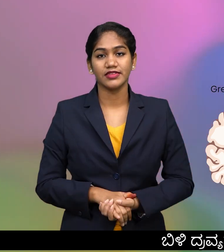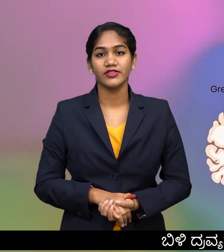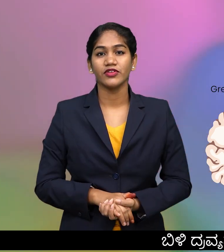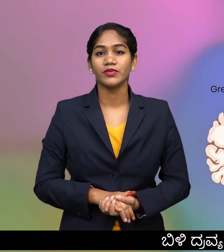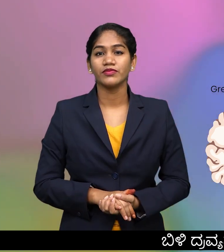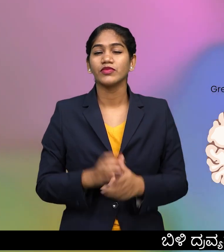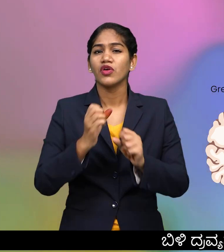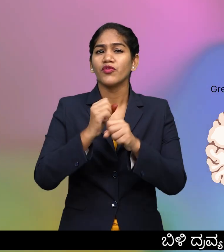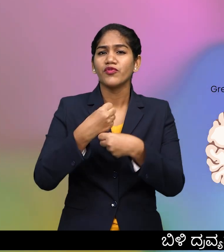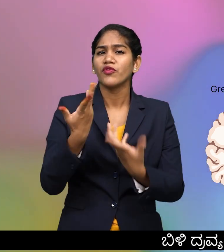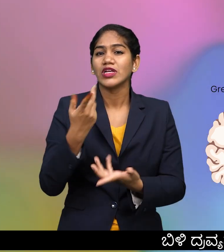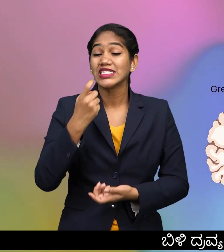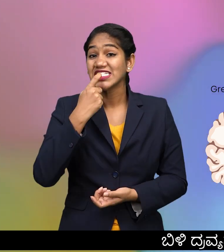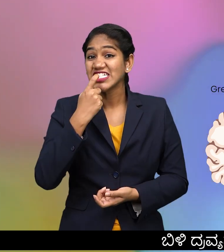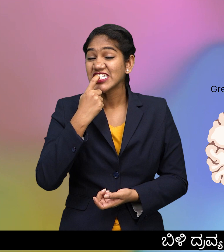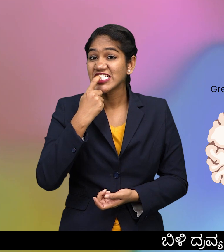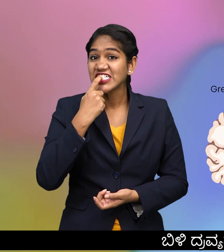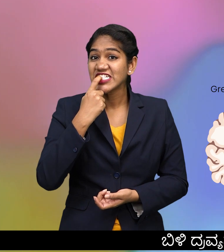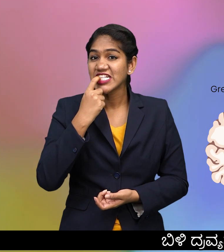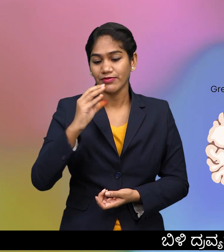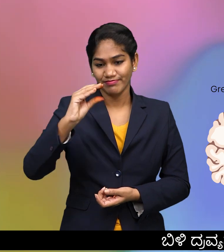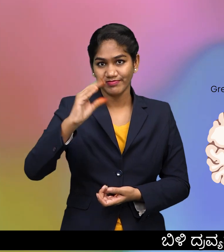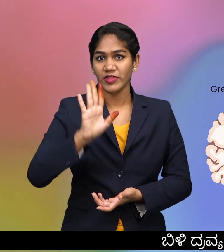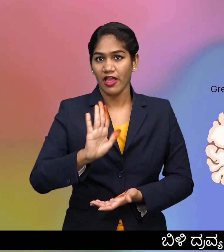ಬಿಳಿ ದ್ರವ್ಯವನ್ನು ರೂಪಿಸುತ್ತವೆ.